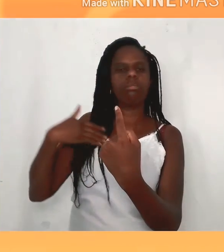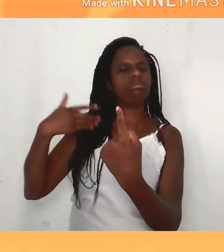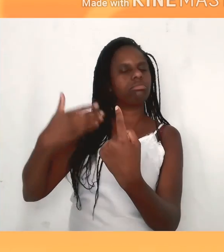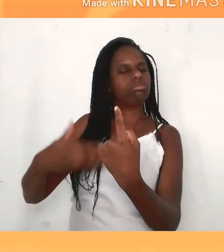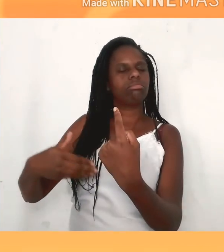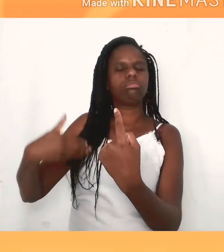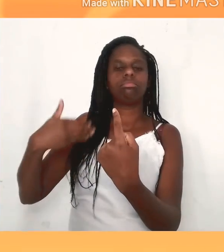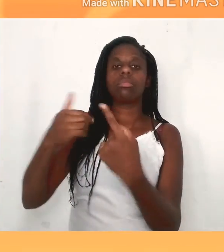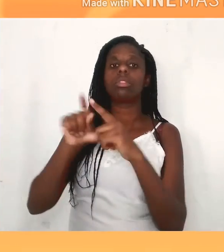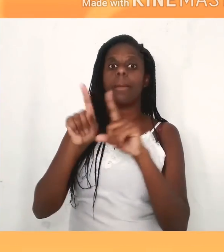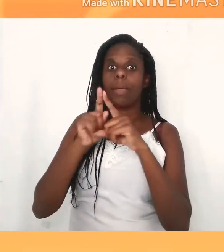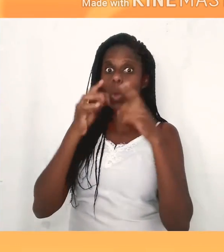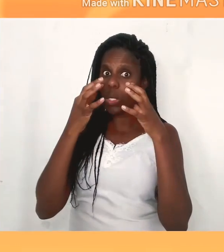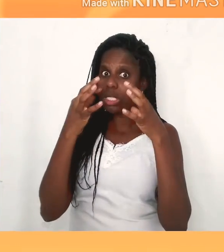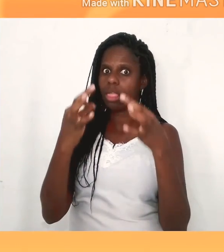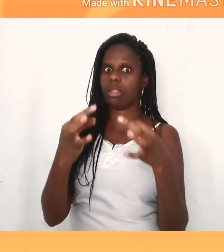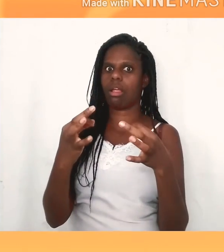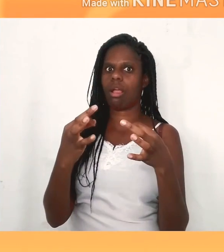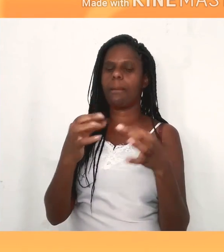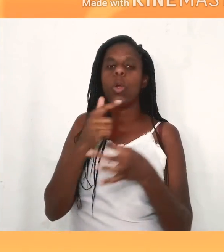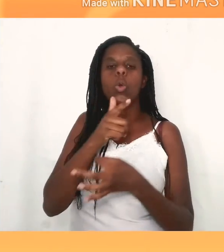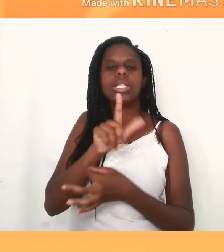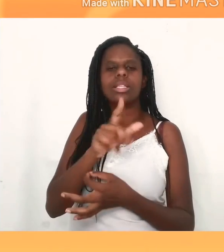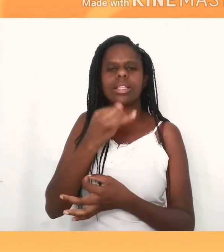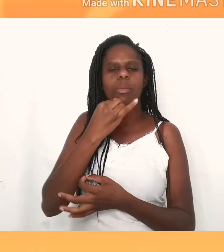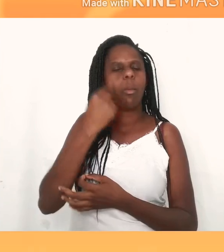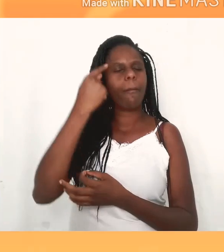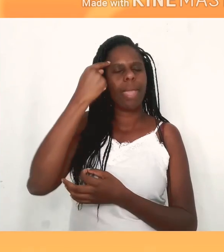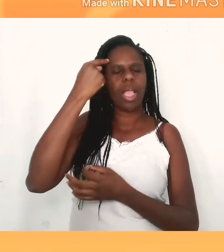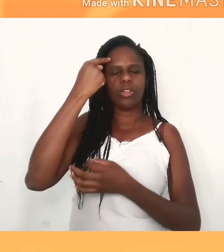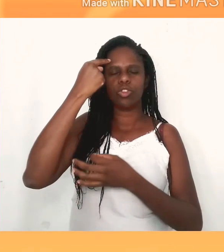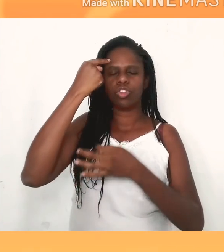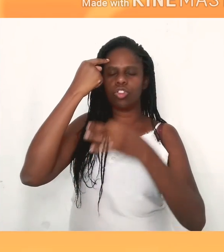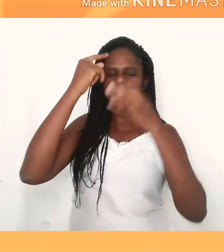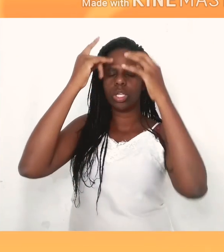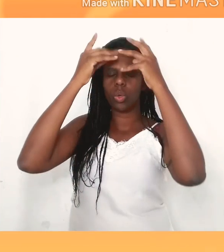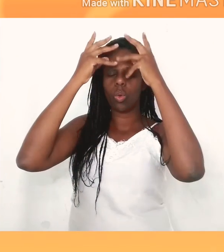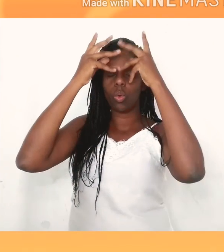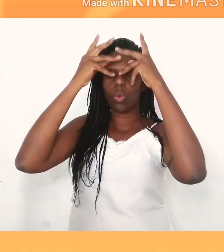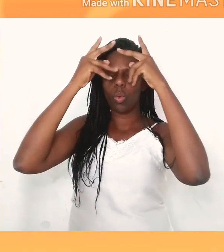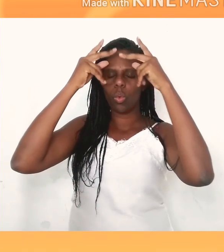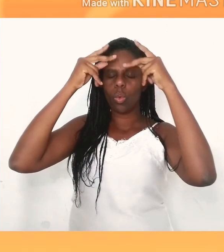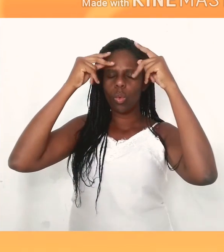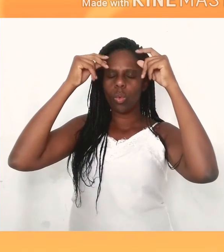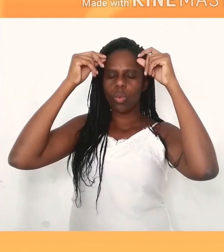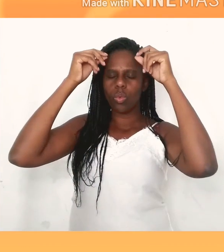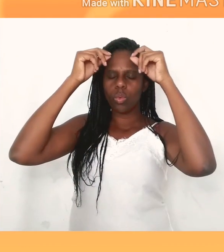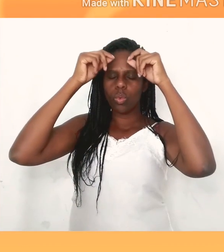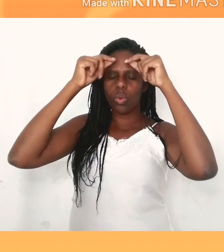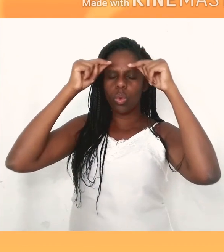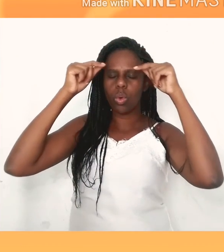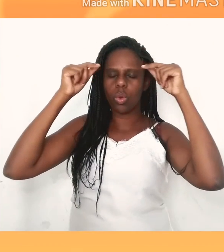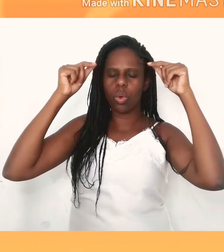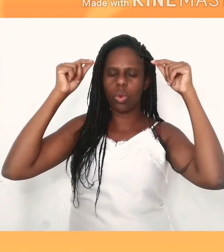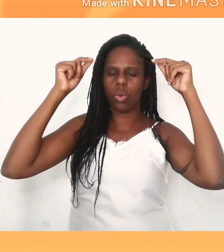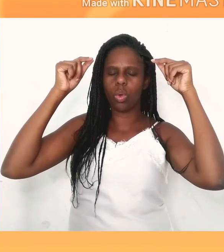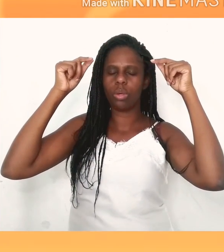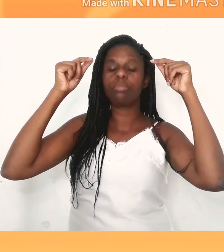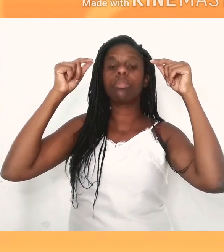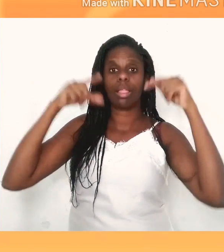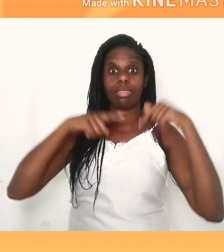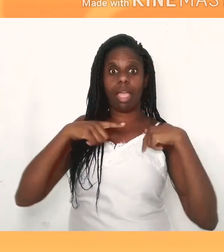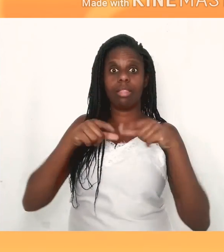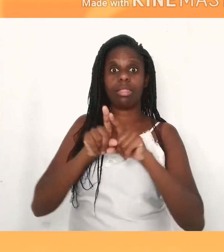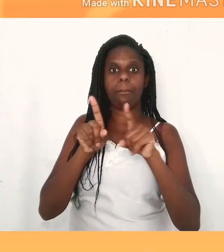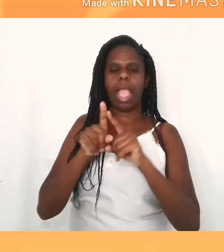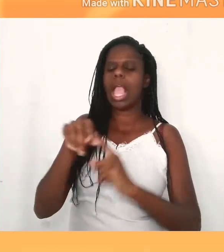se concentrar. E nesse ponto até que você purifique a sua mente, e já aí é o último estágio do yoga, que a